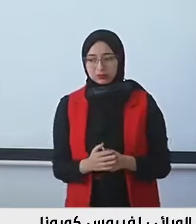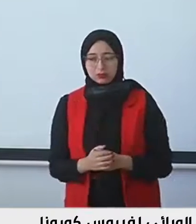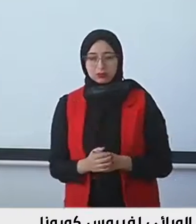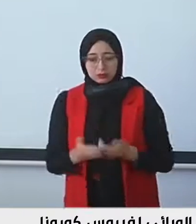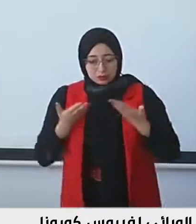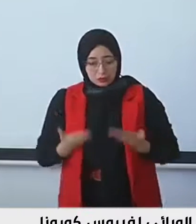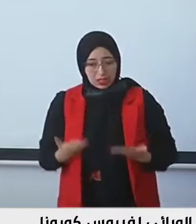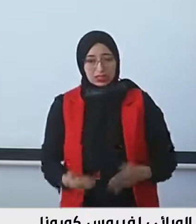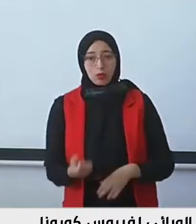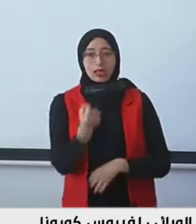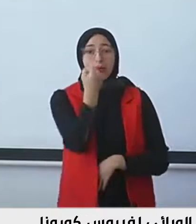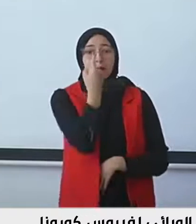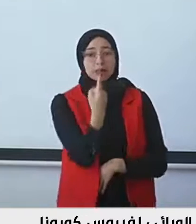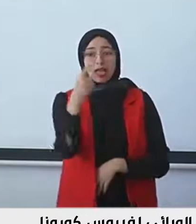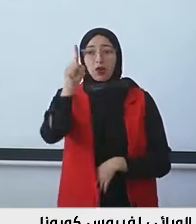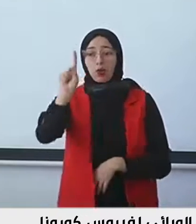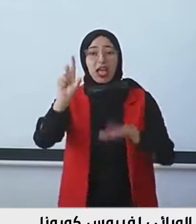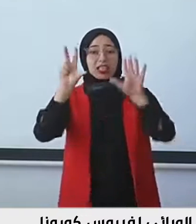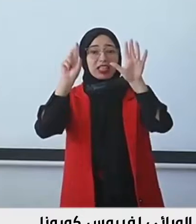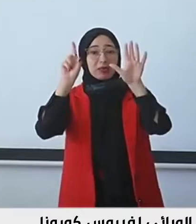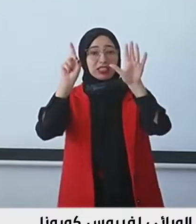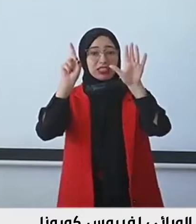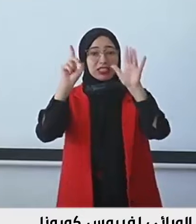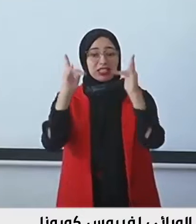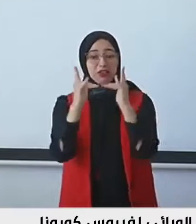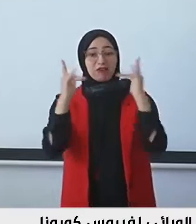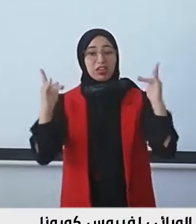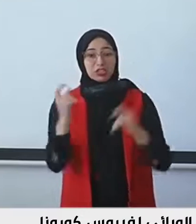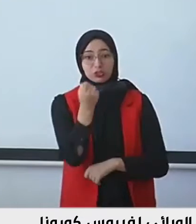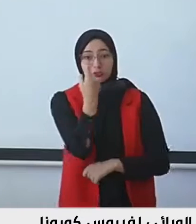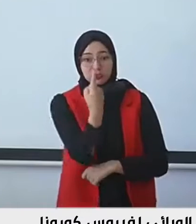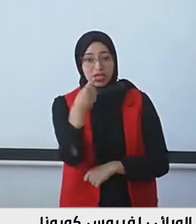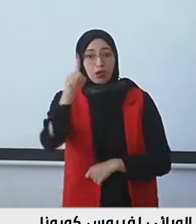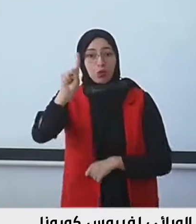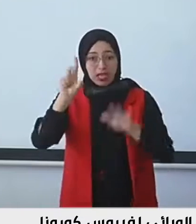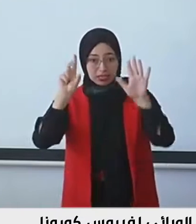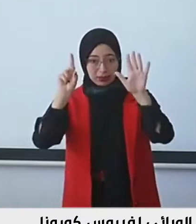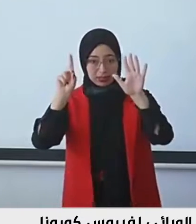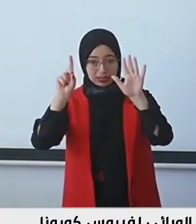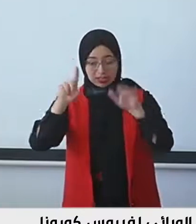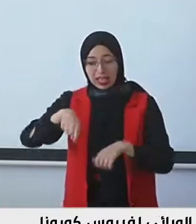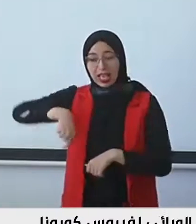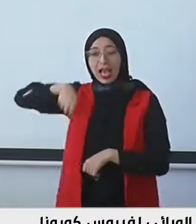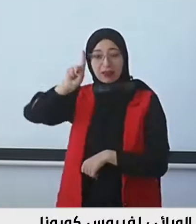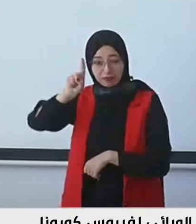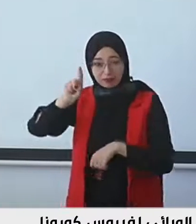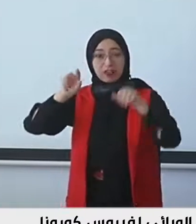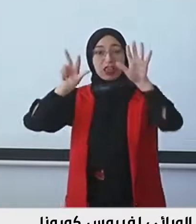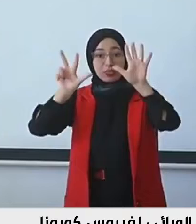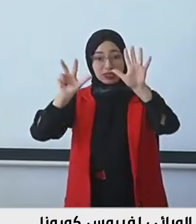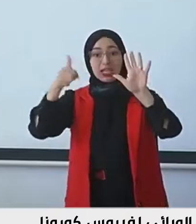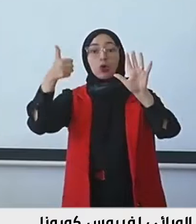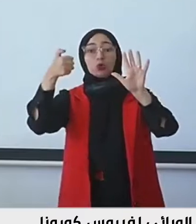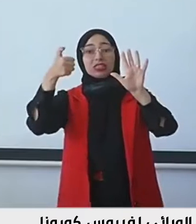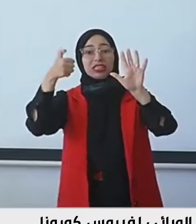حاليا عندنا 181 سرير إنعاش و 1068 سرير